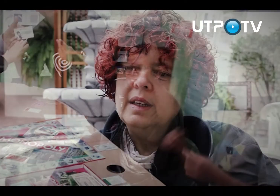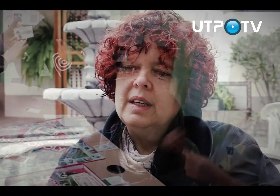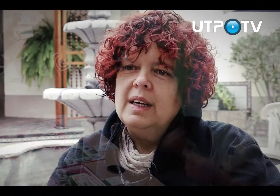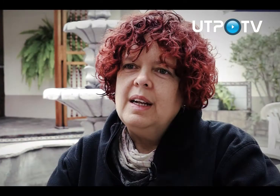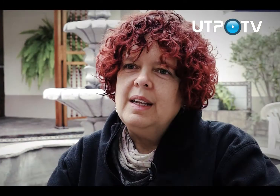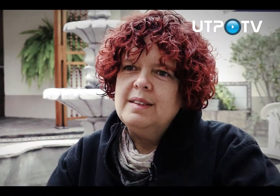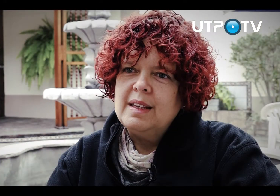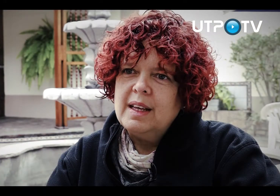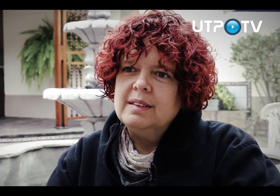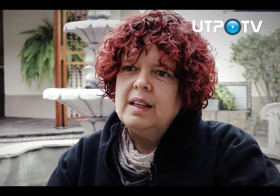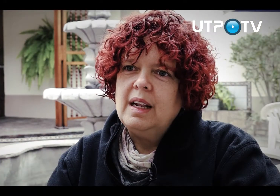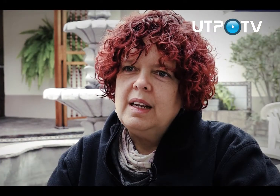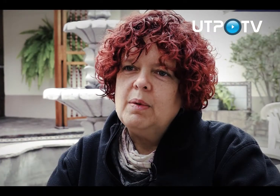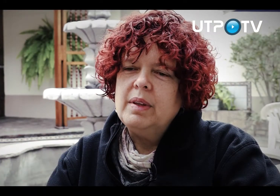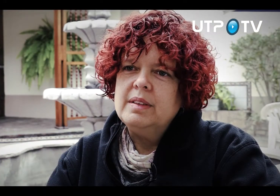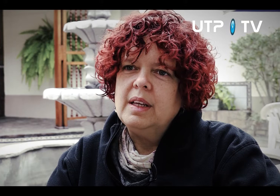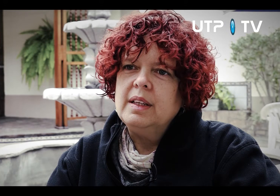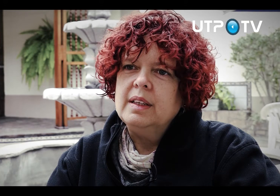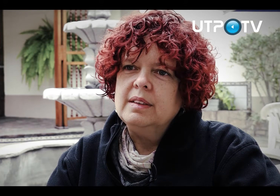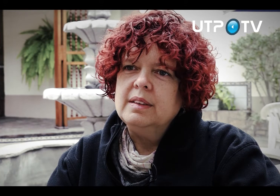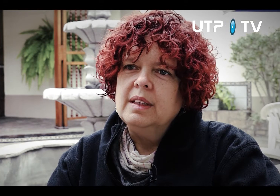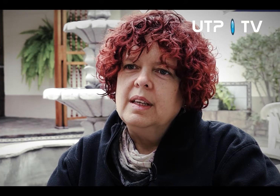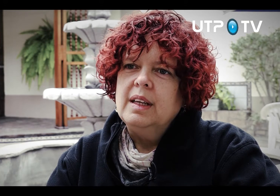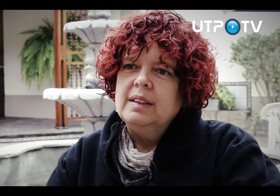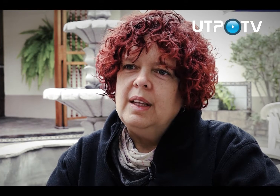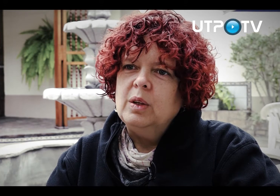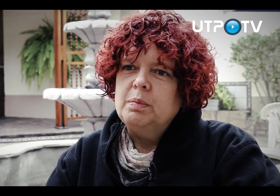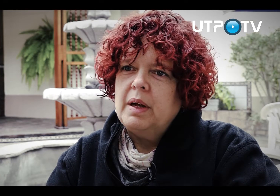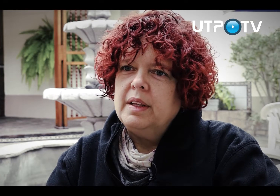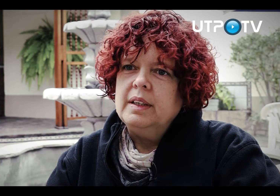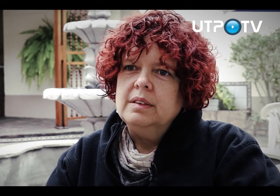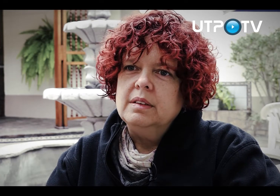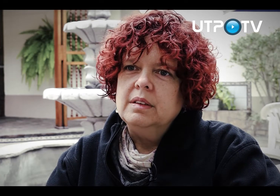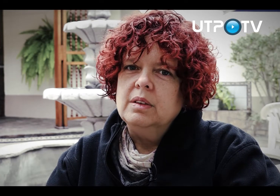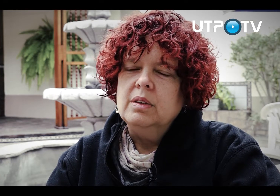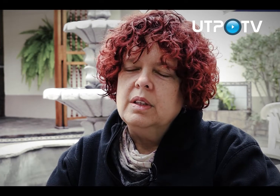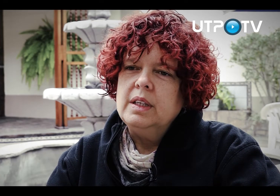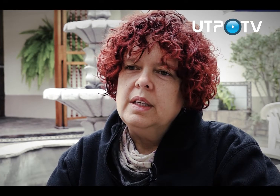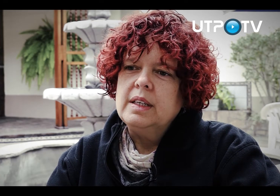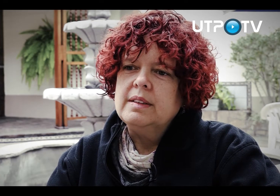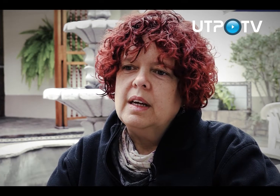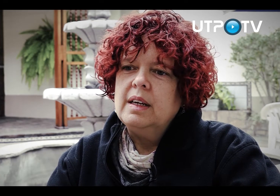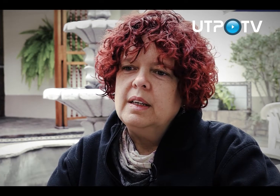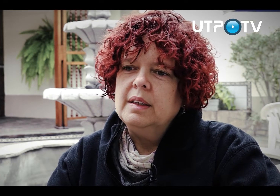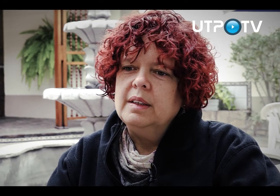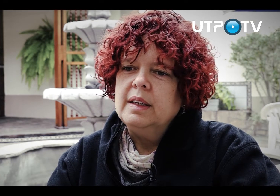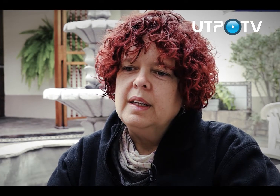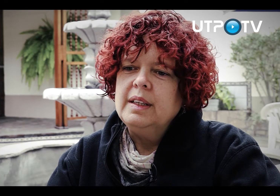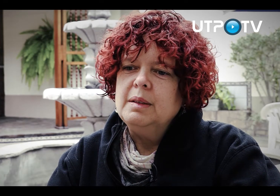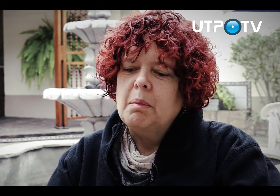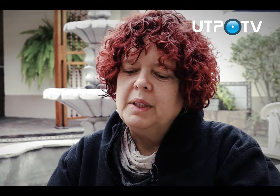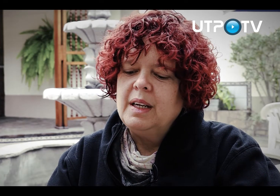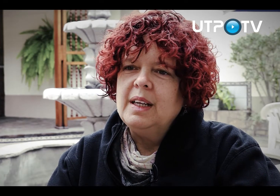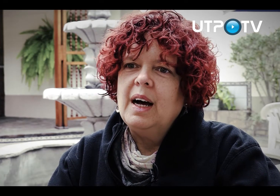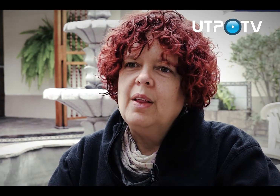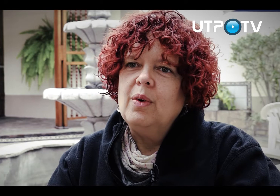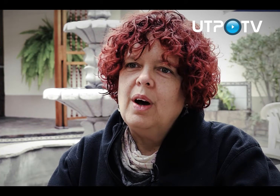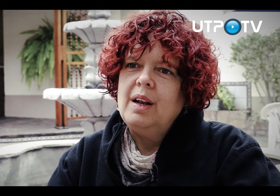la enseñanza de la lengua de señas de los padres y que está íntimamente ligado a